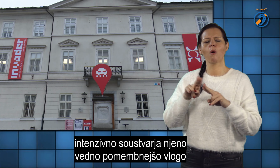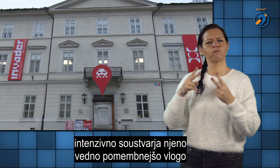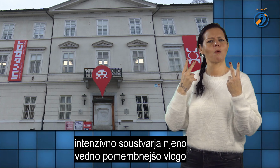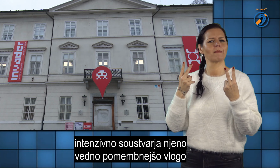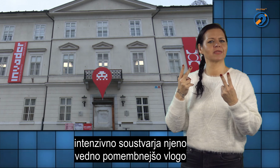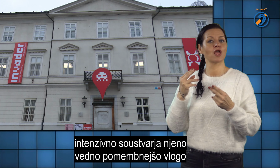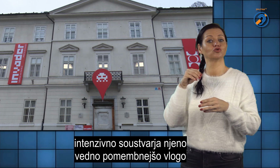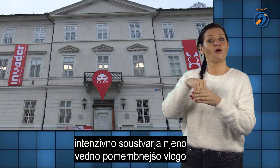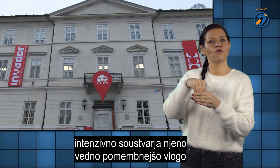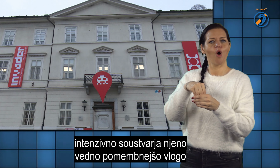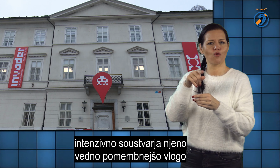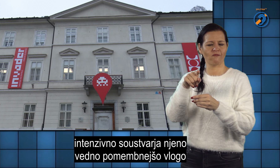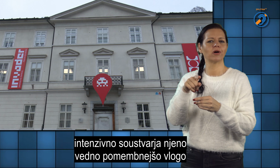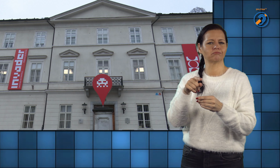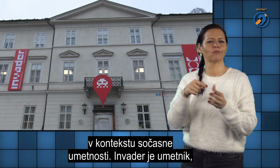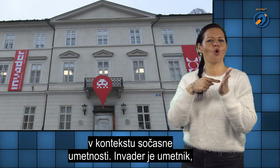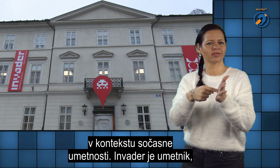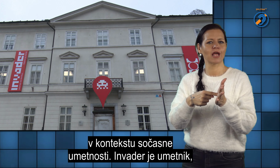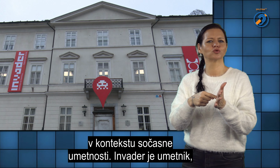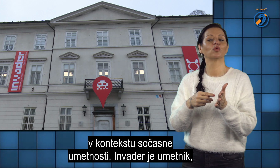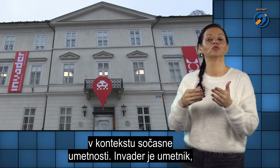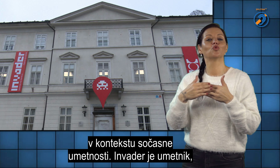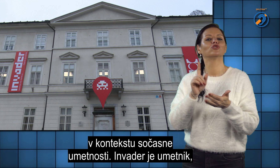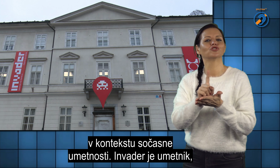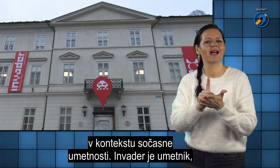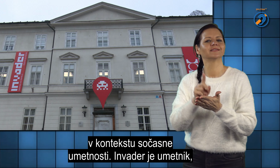v kontekstu sočasne umetnosti.